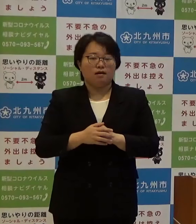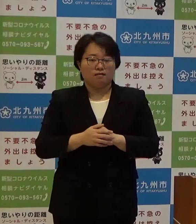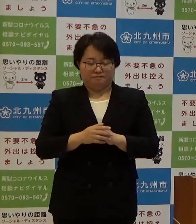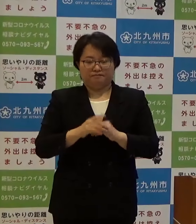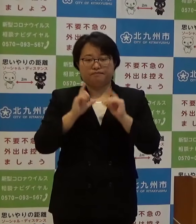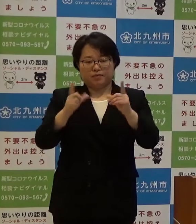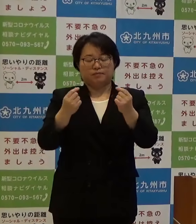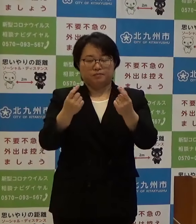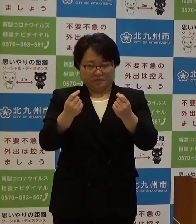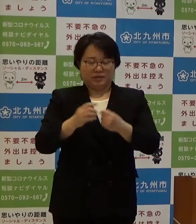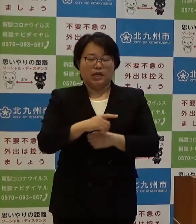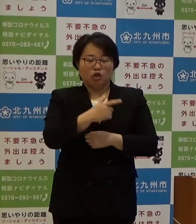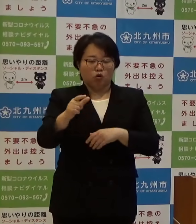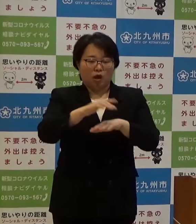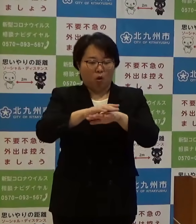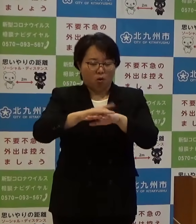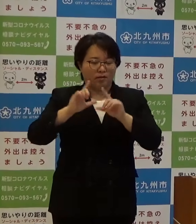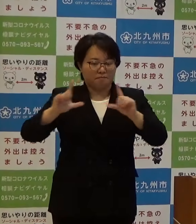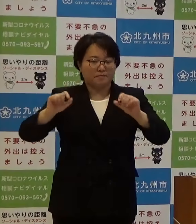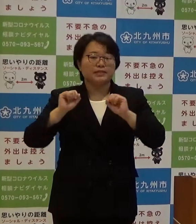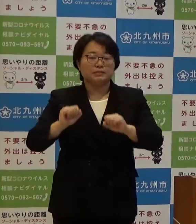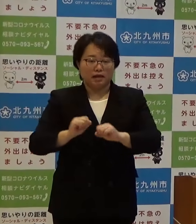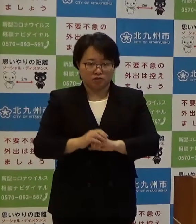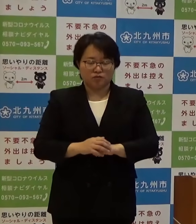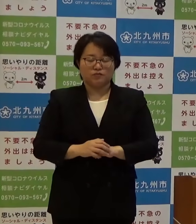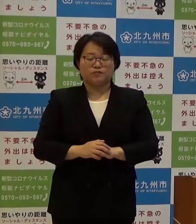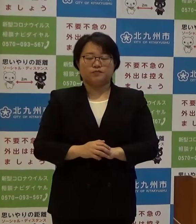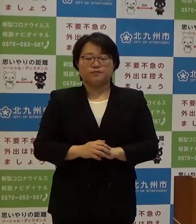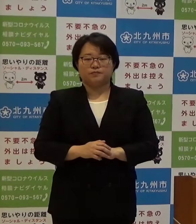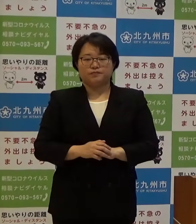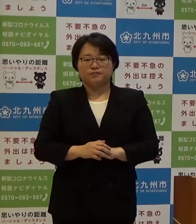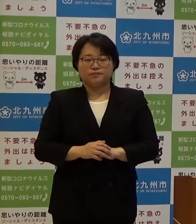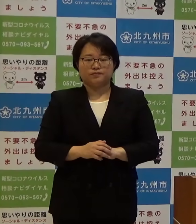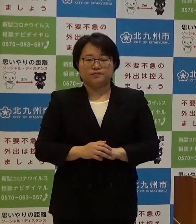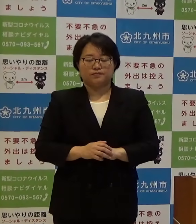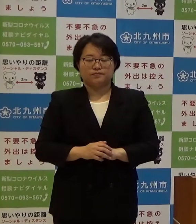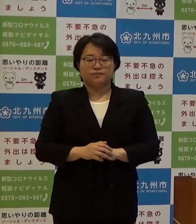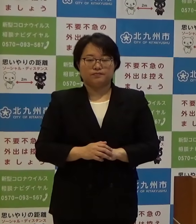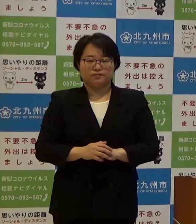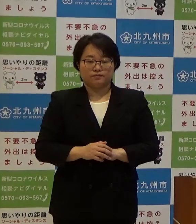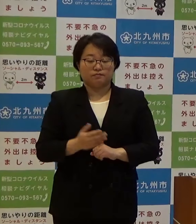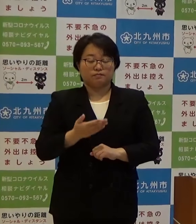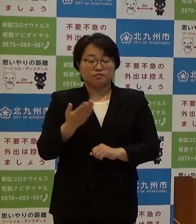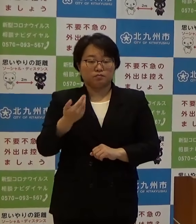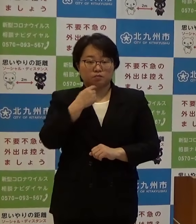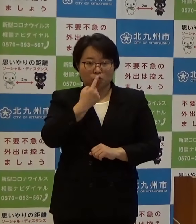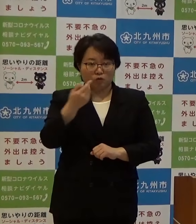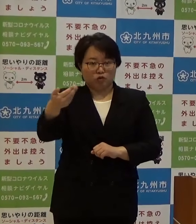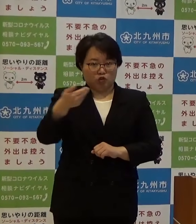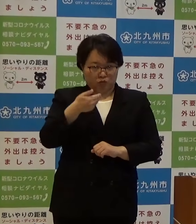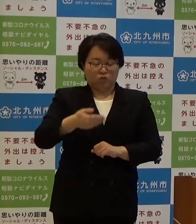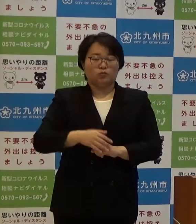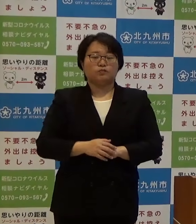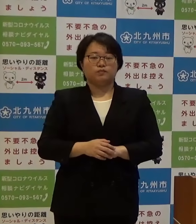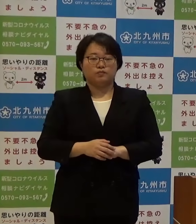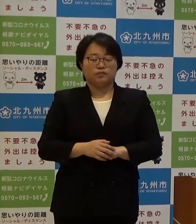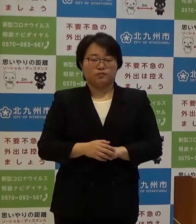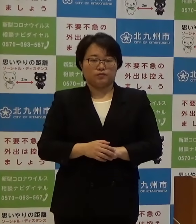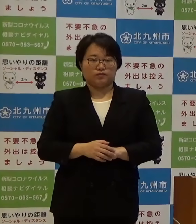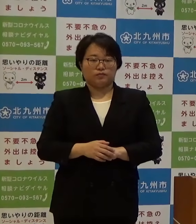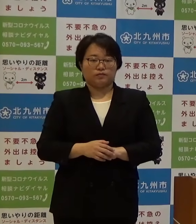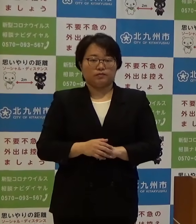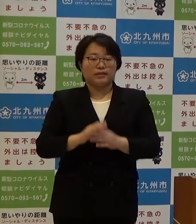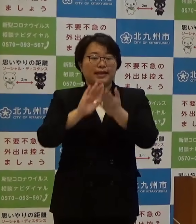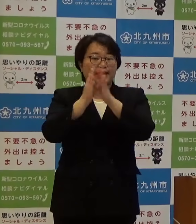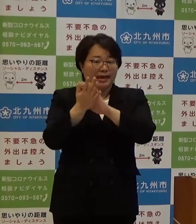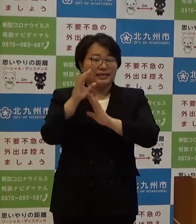対応しようと思っております。 ということはすみません、今度は知事が県内の